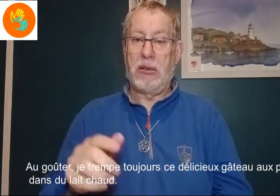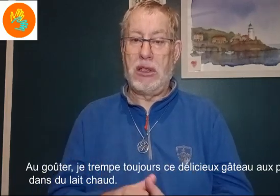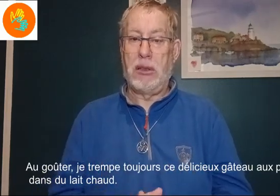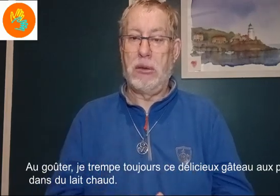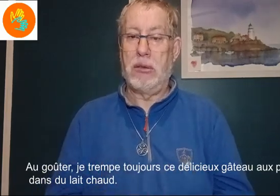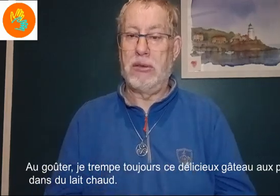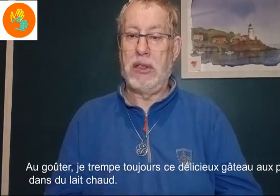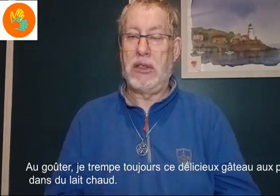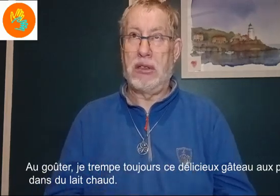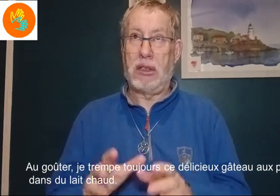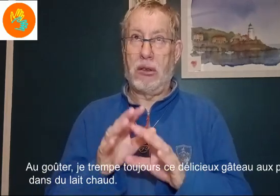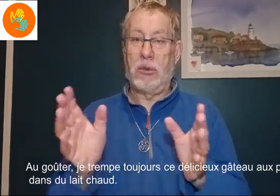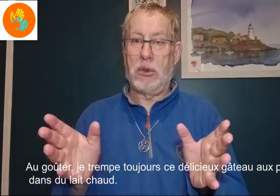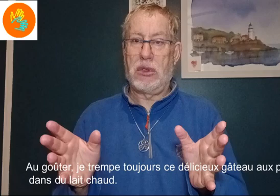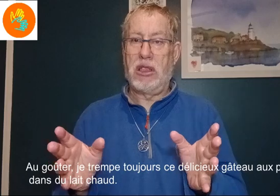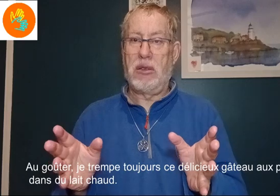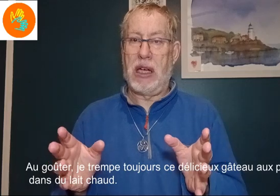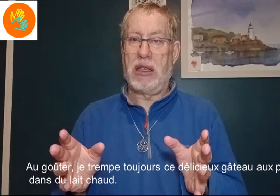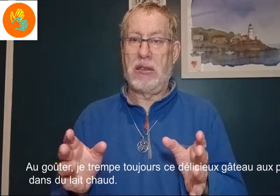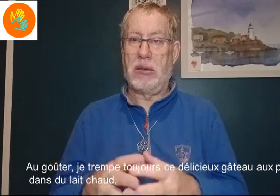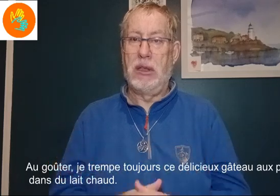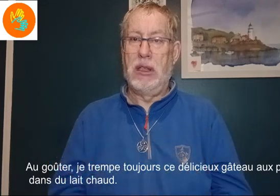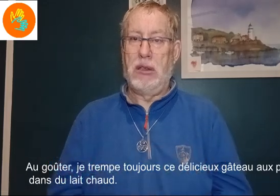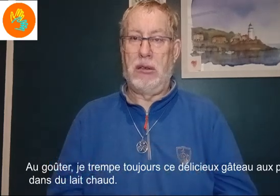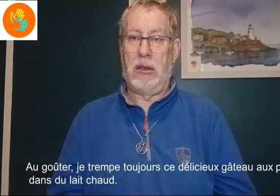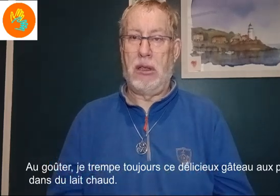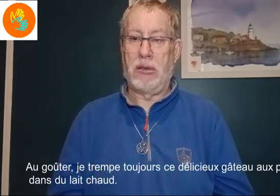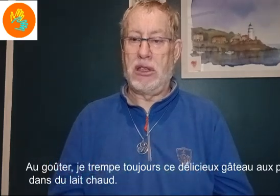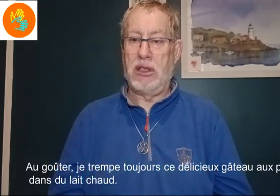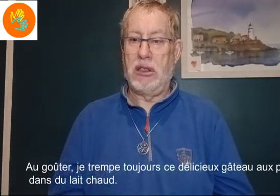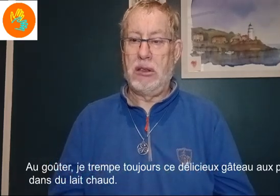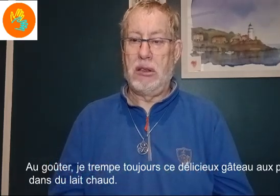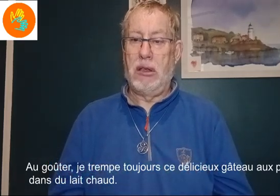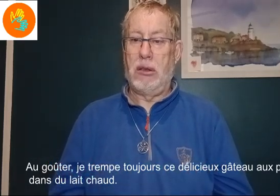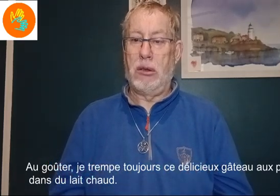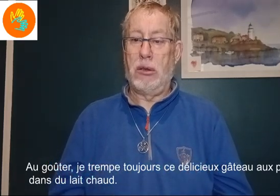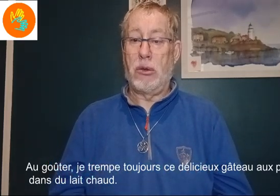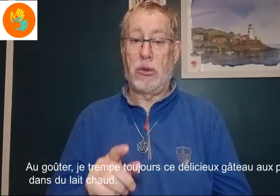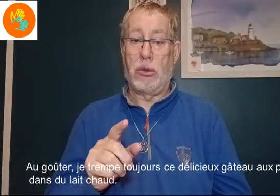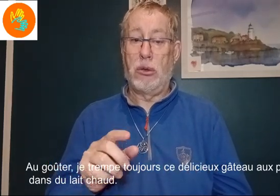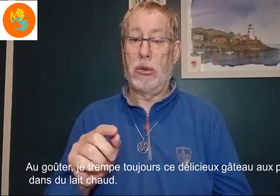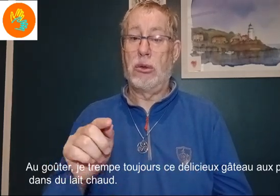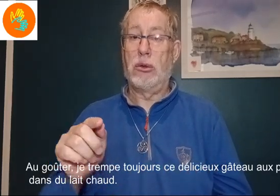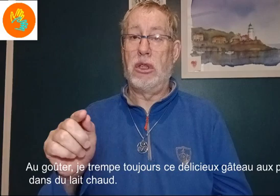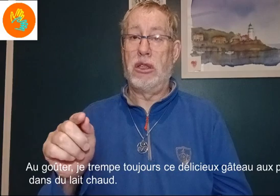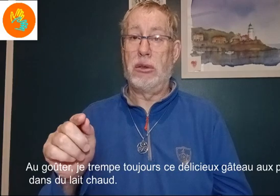aussi qu'en fait, il y a un certain nombre de choses qui disparaissent dans la langue des signes. Ce